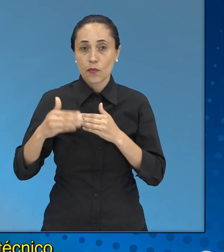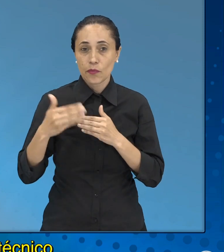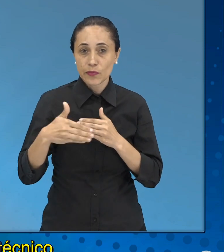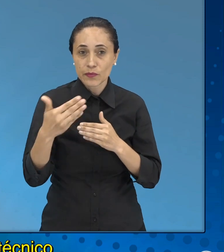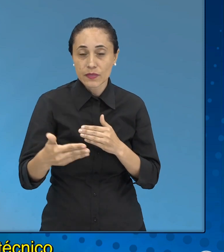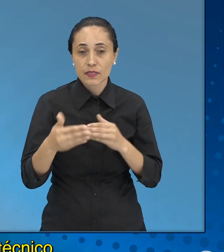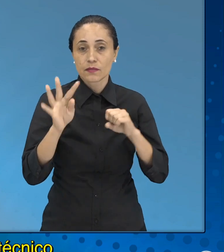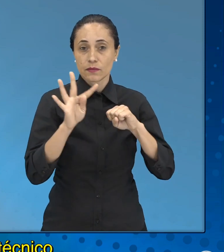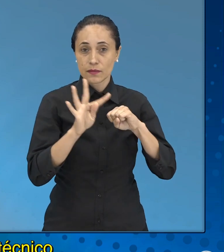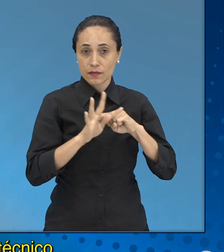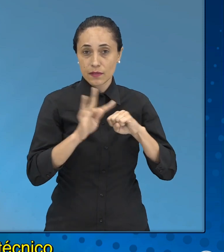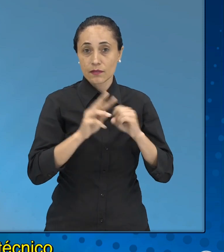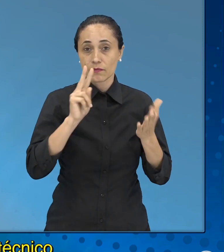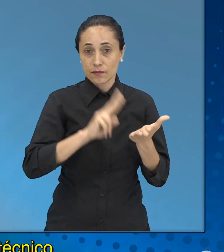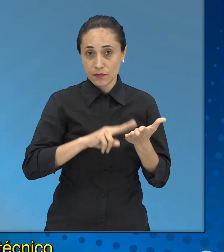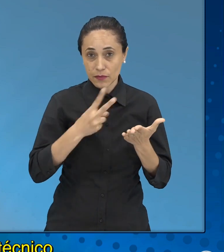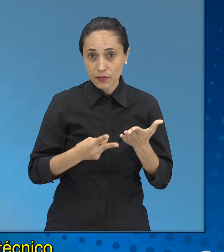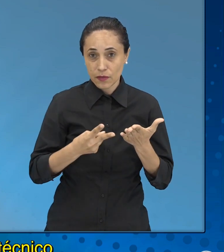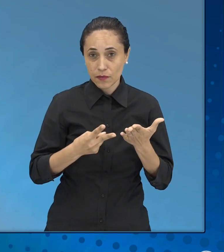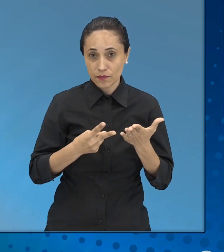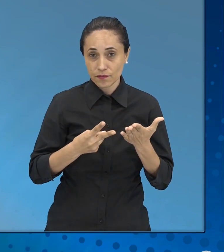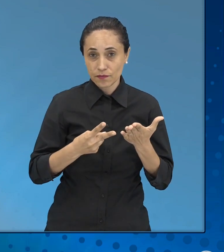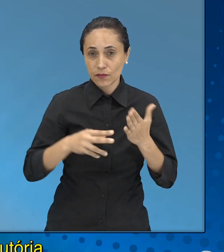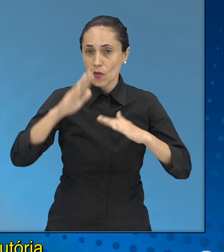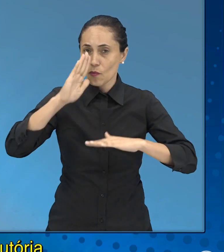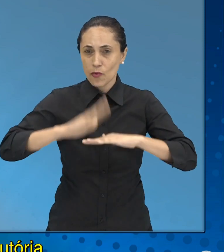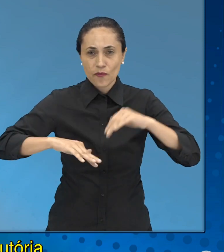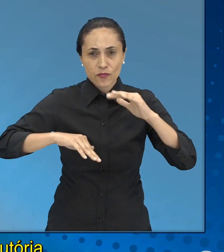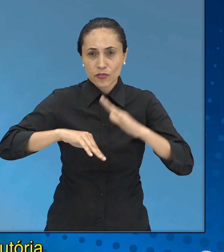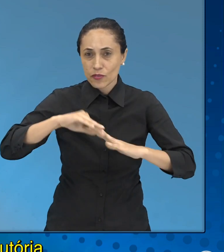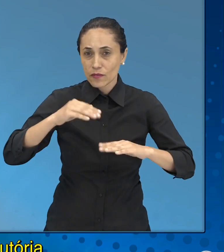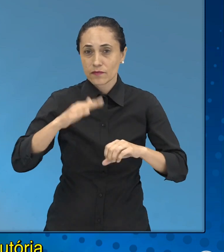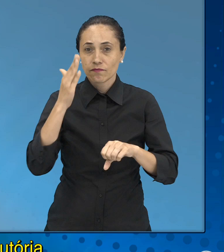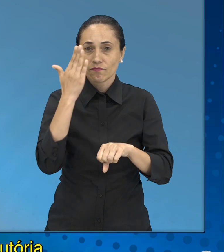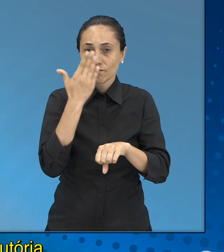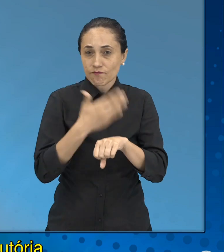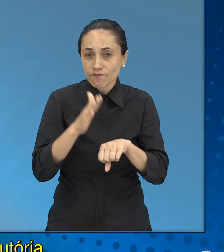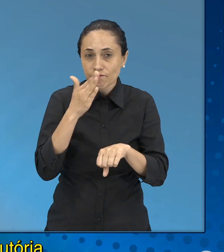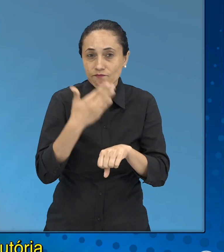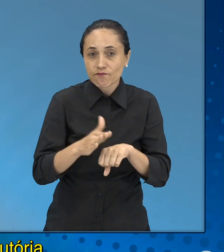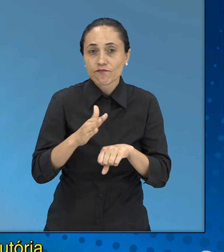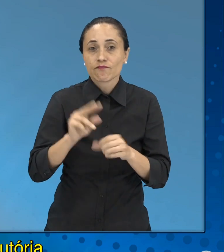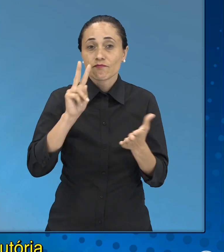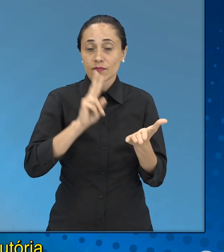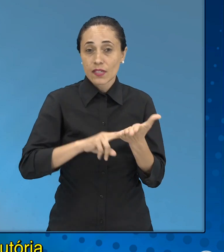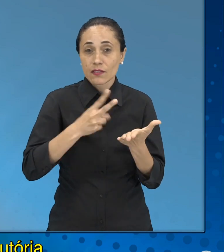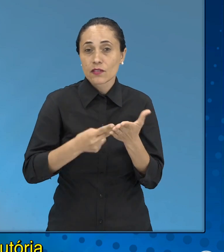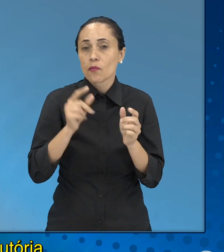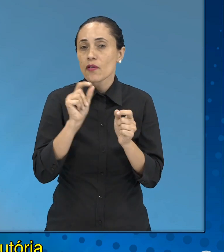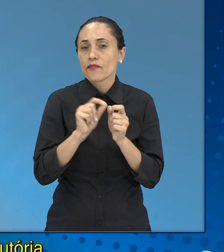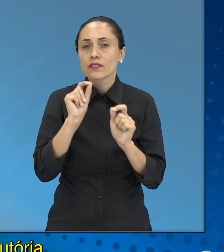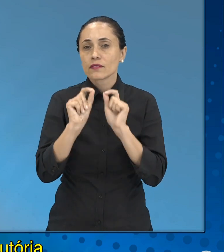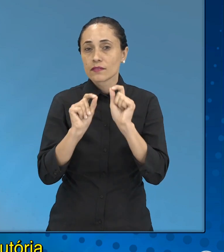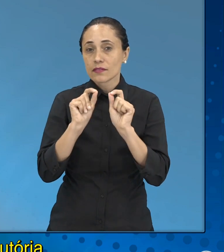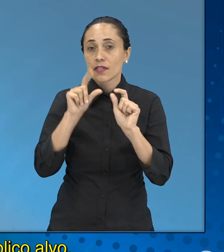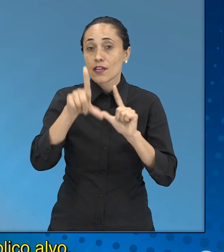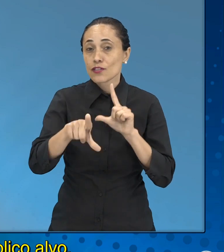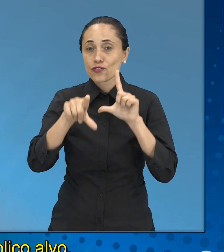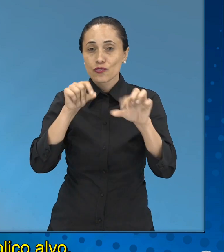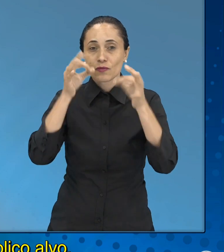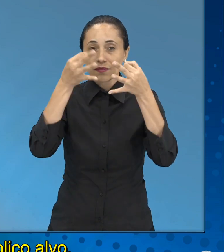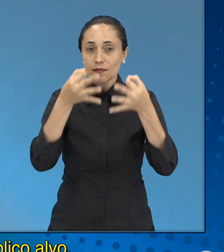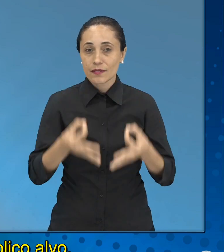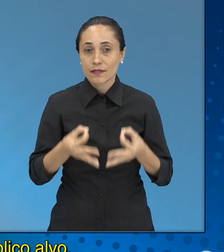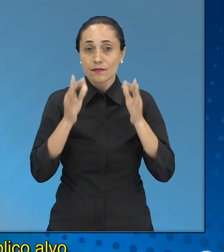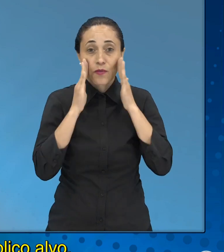como procedimento técnico de tradução. É uma escolha tradutória que o intérprete faz para adequar